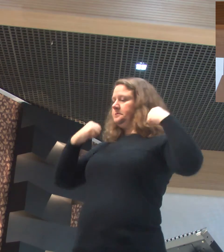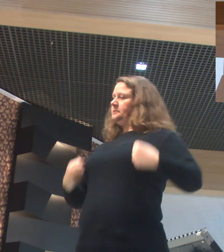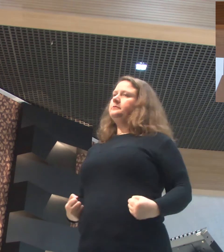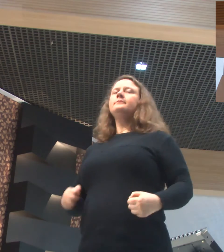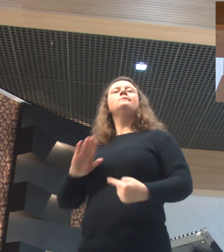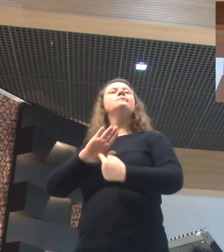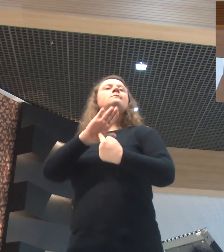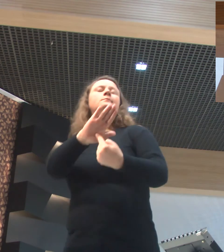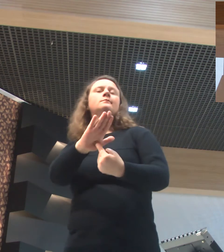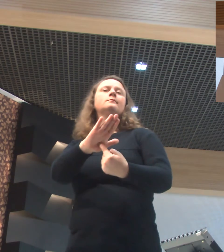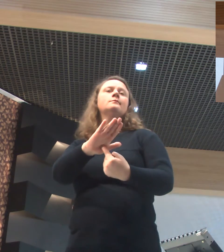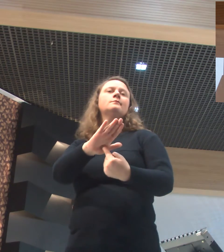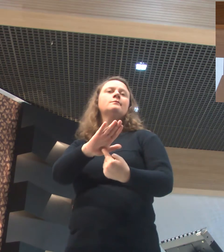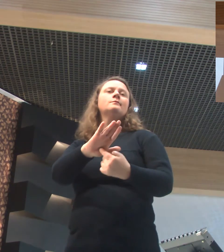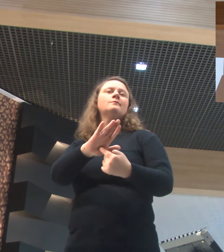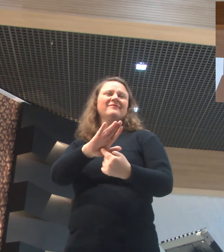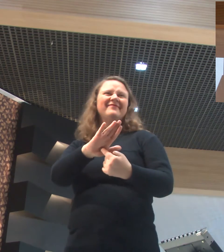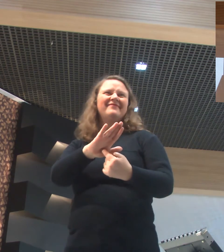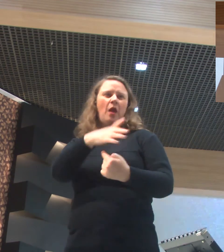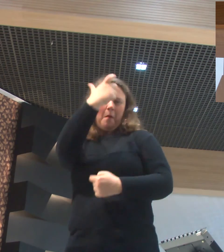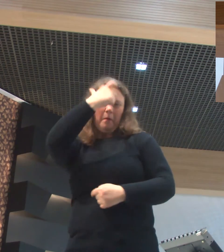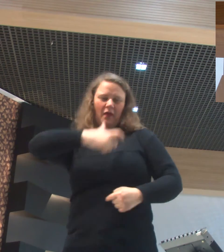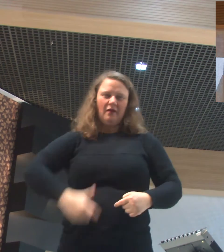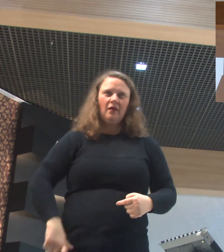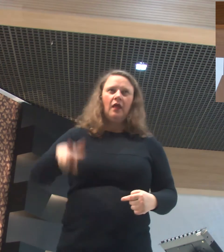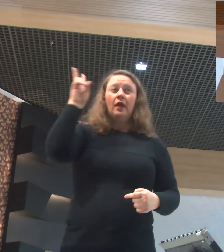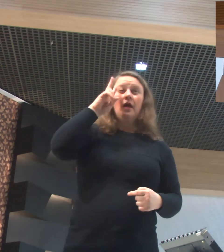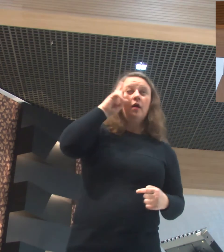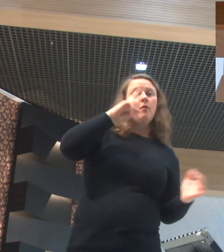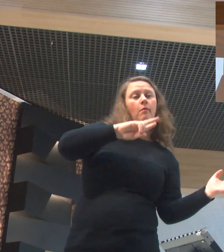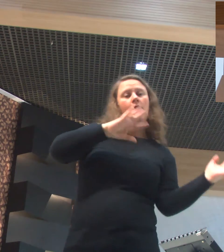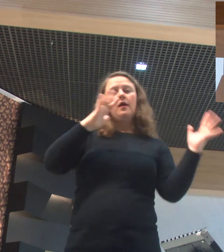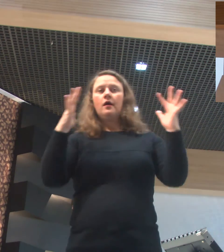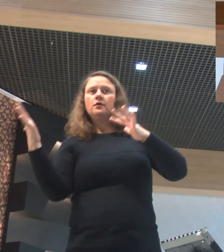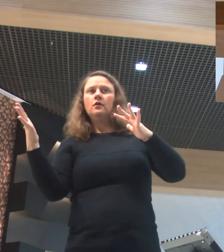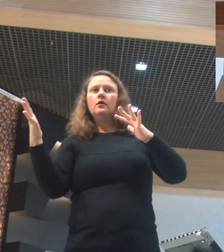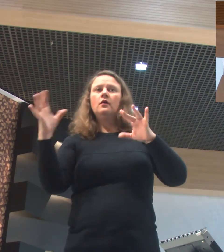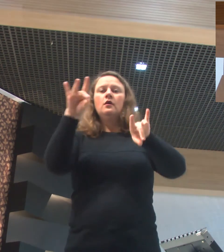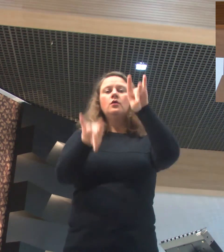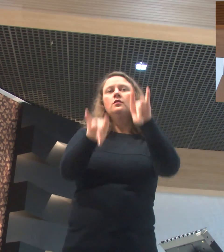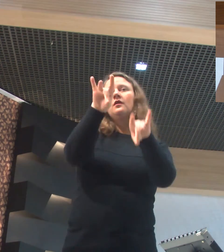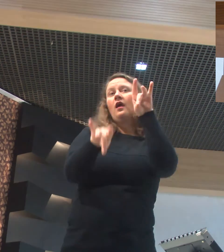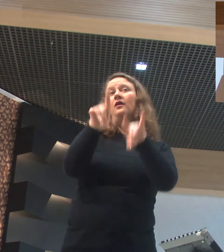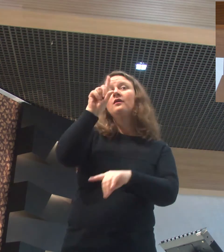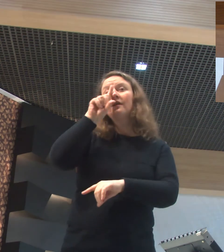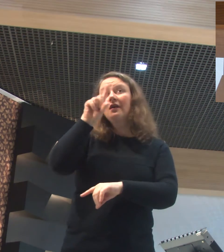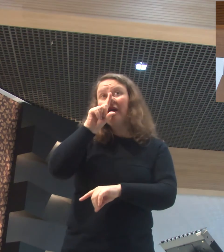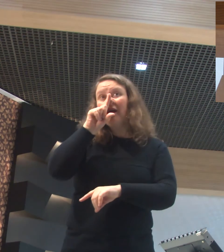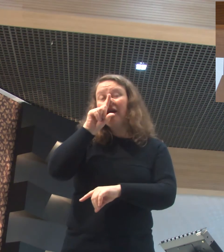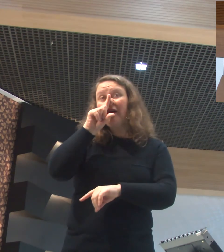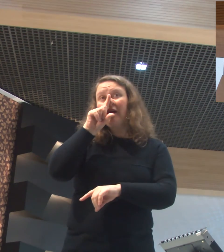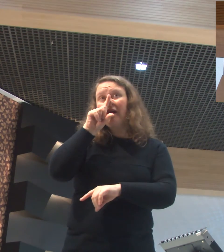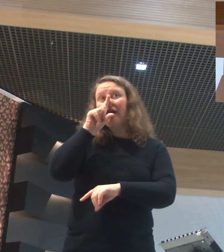determinado personagem lá na história do teatro grego. Então, ele